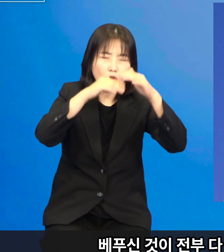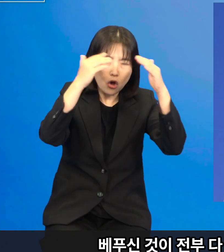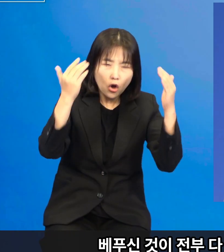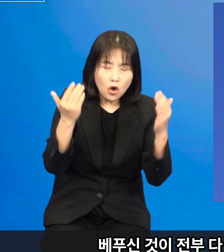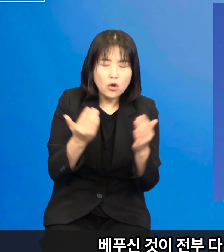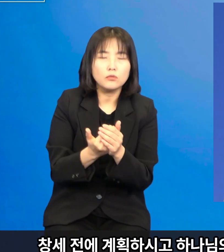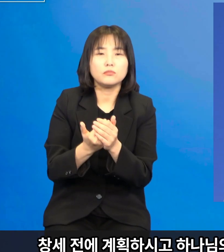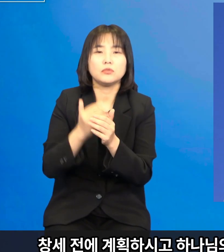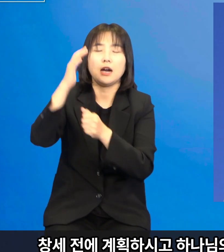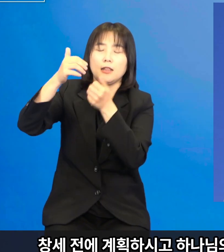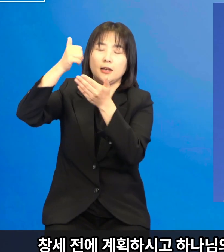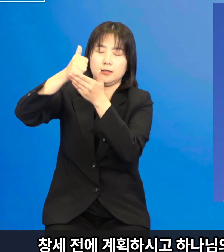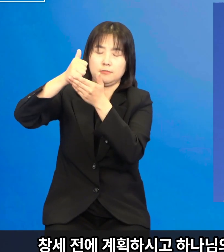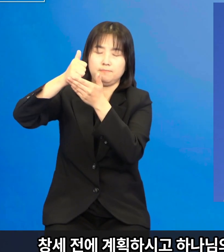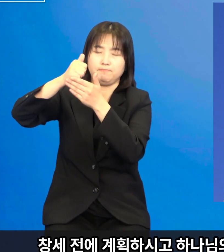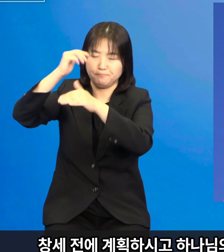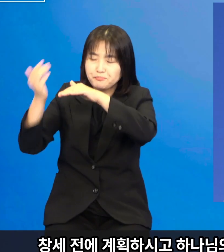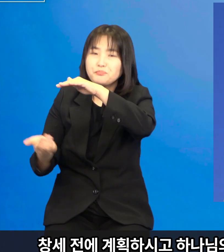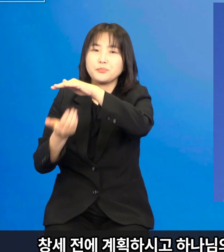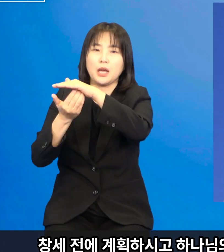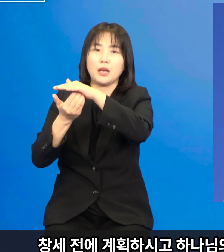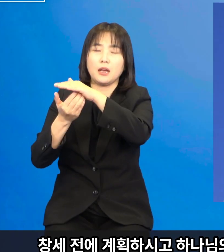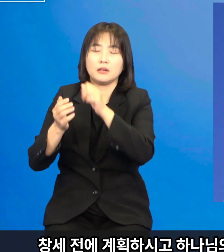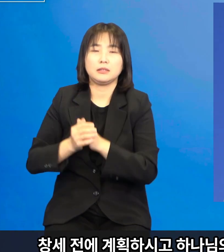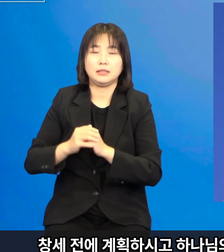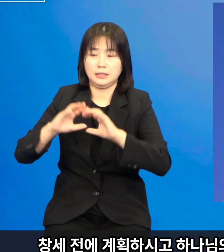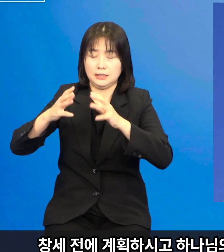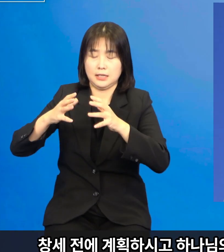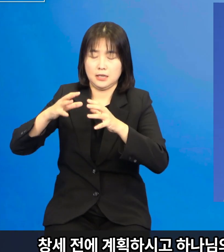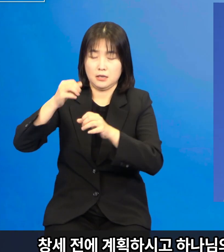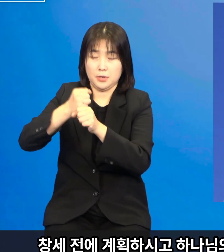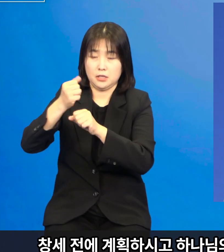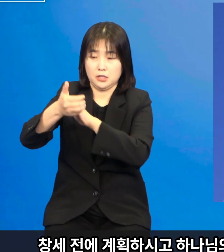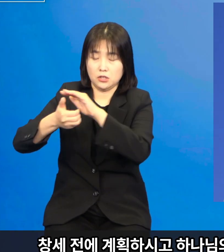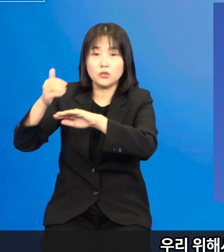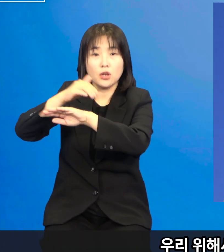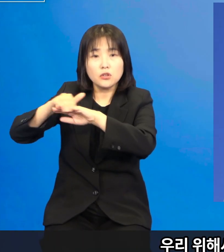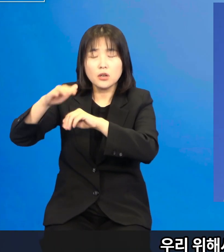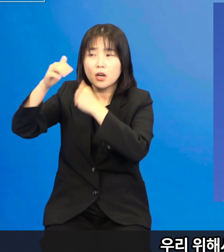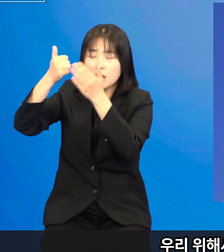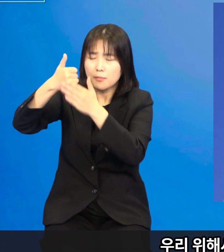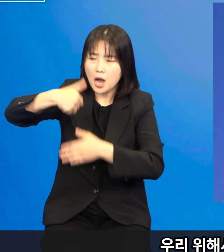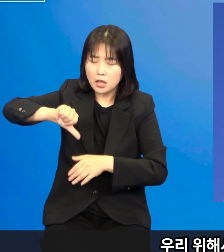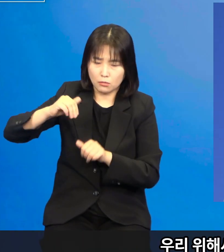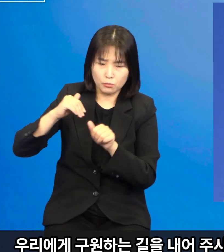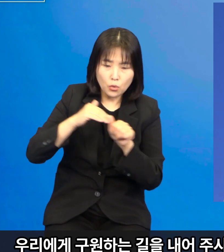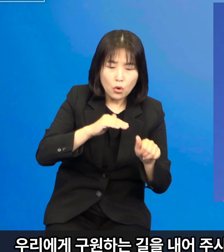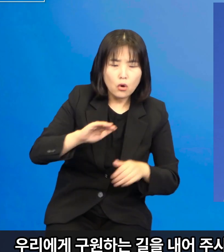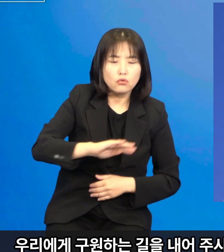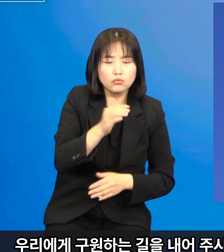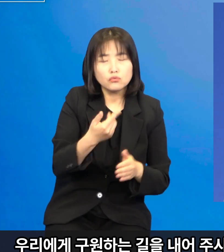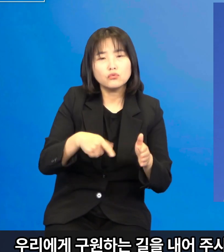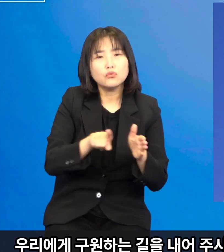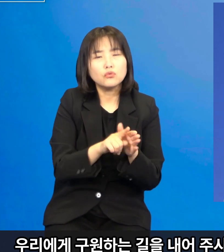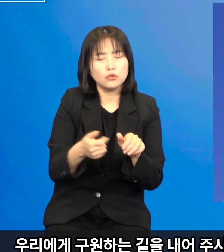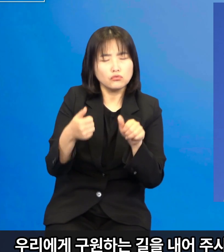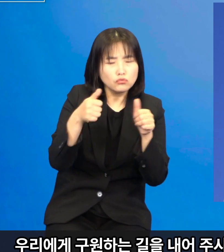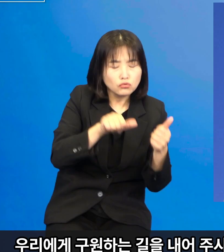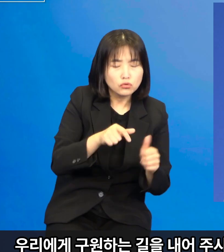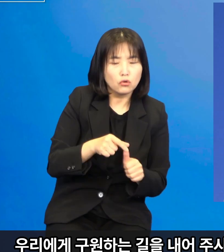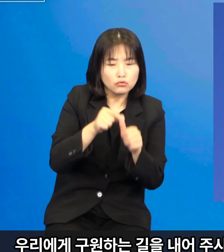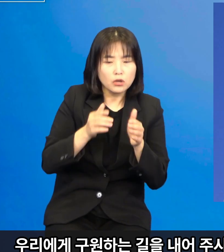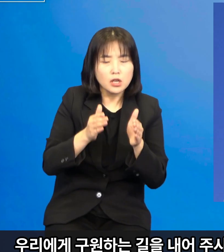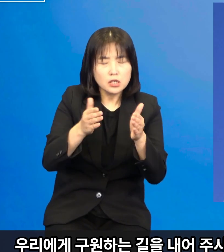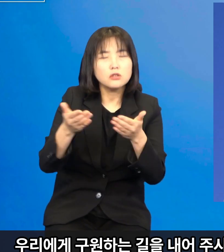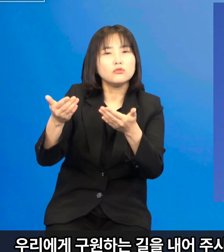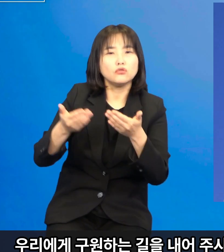하셨습니다. 창세 전에 계획하시고 하나님의 아들을 우리에게 보내주시고 우리 위해서 죽으시고 우리에게 구원의 길을 내어주시고